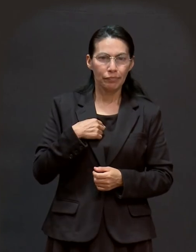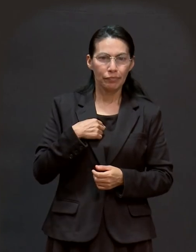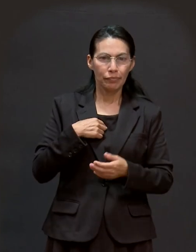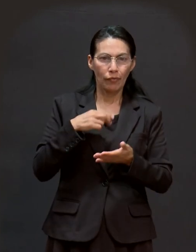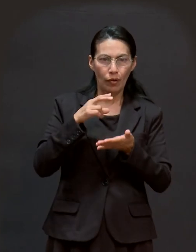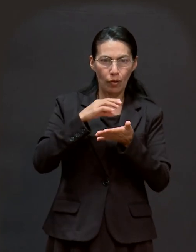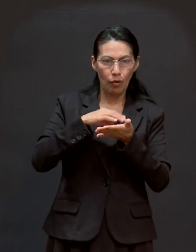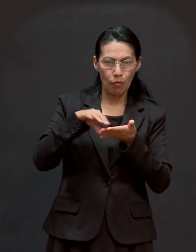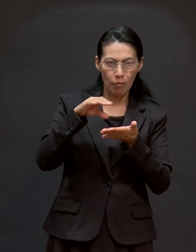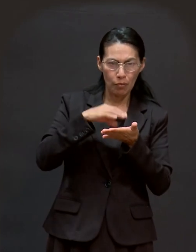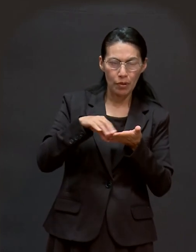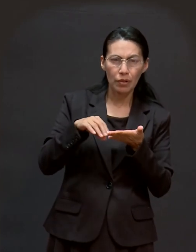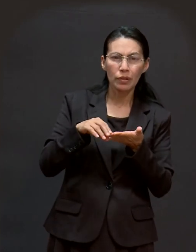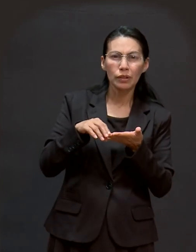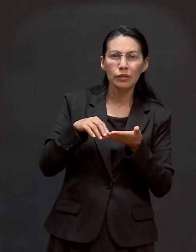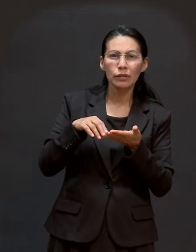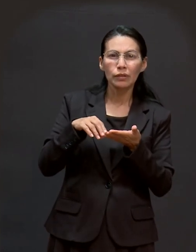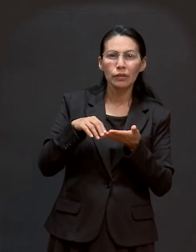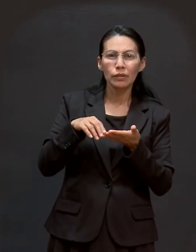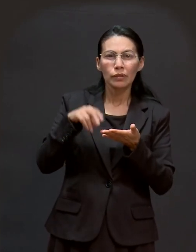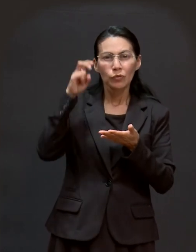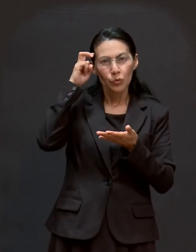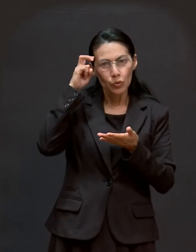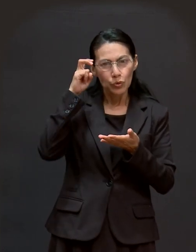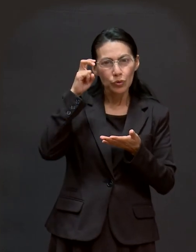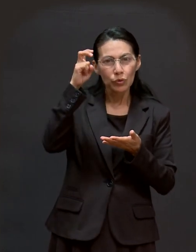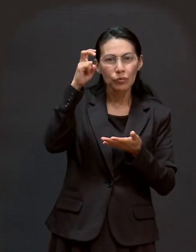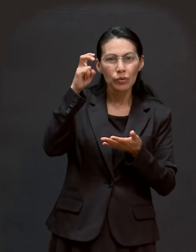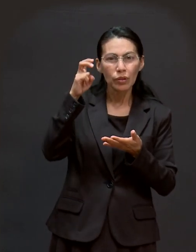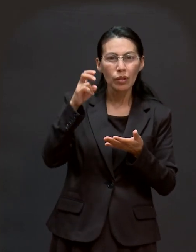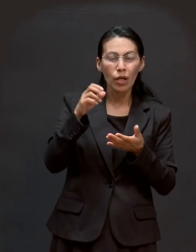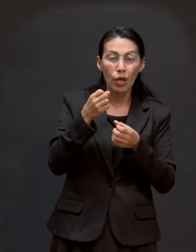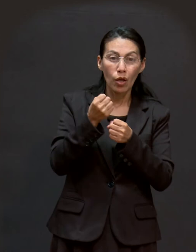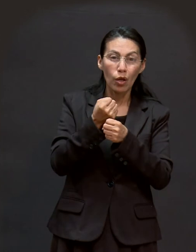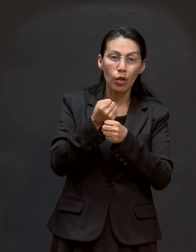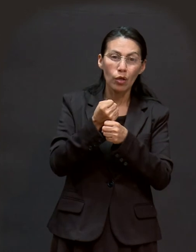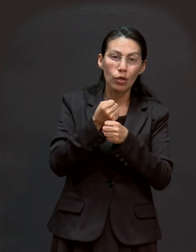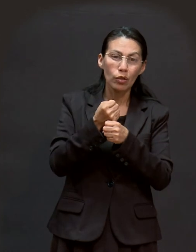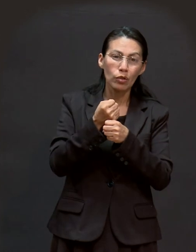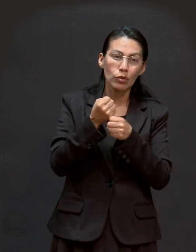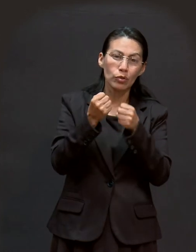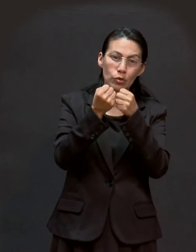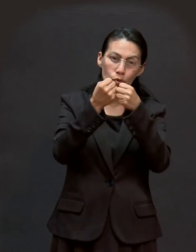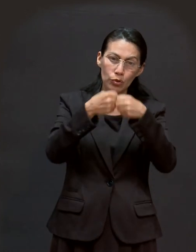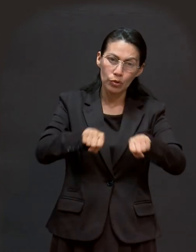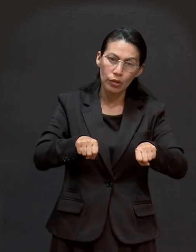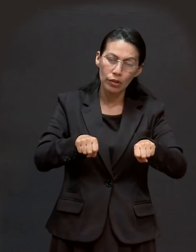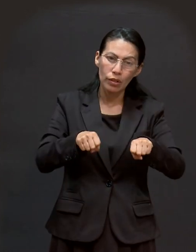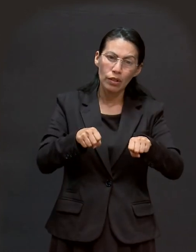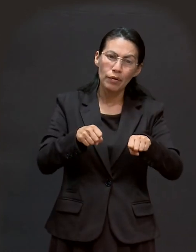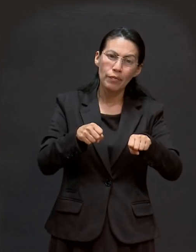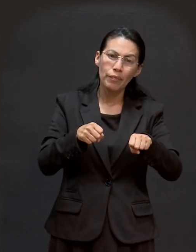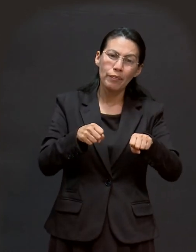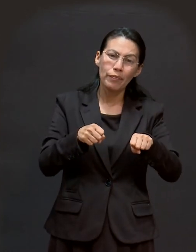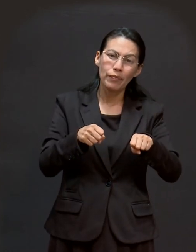me tocó comprar un pasaje de última hora para ir a hacer el entierro de mi suegra en colombiano